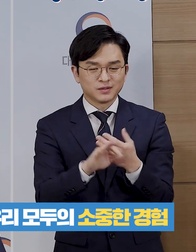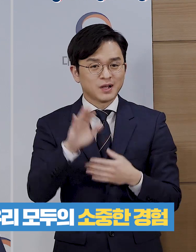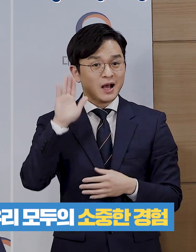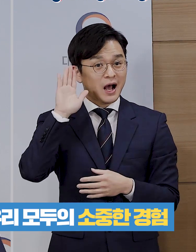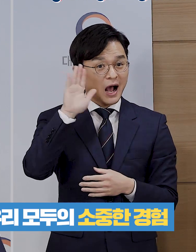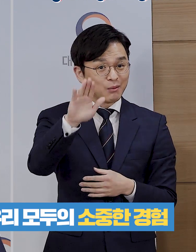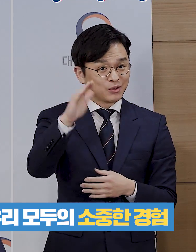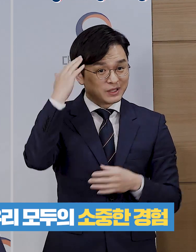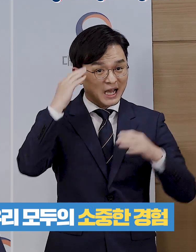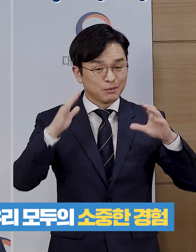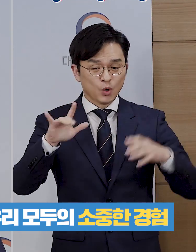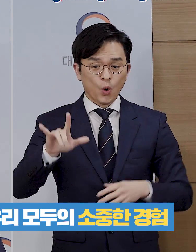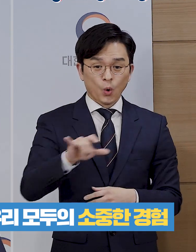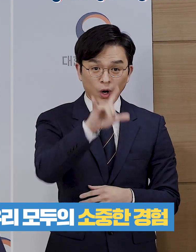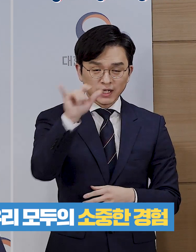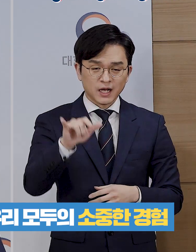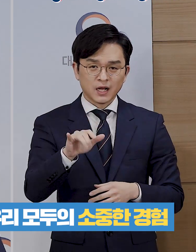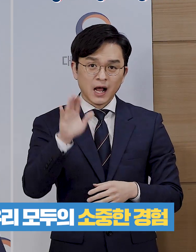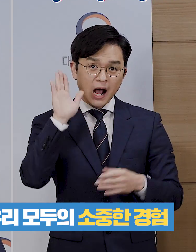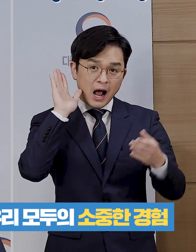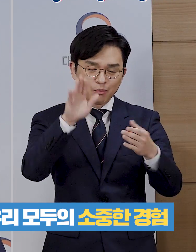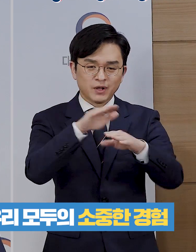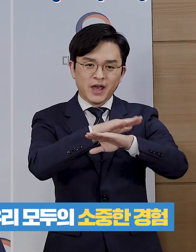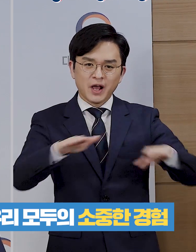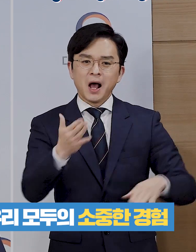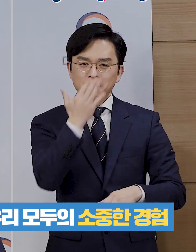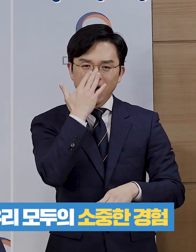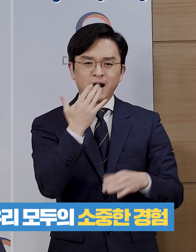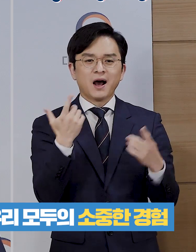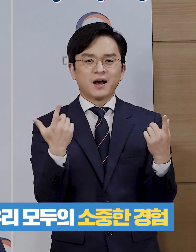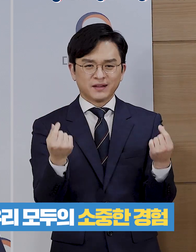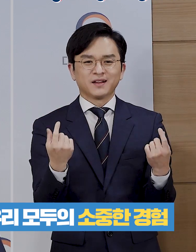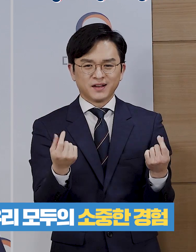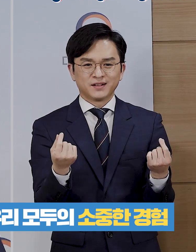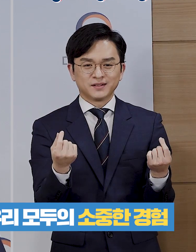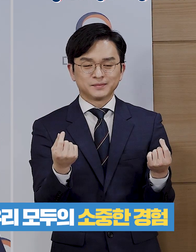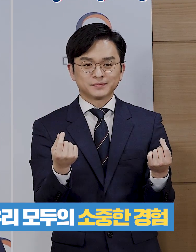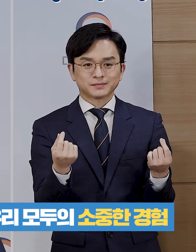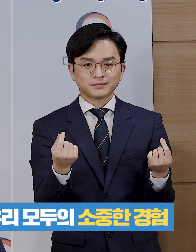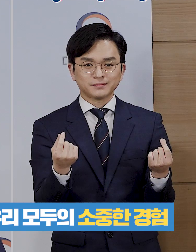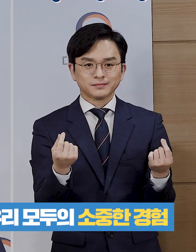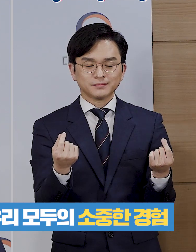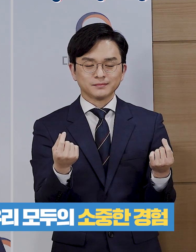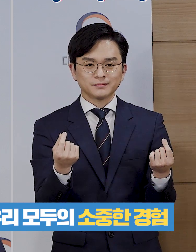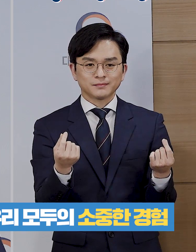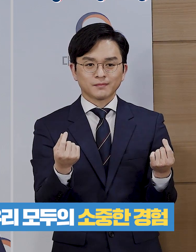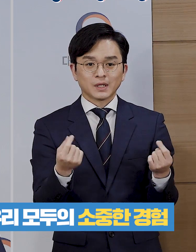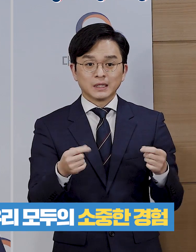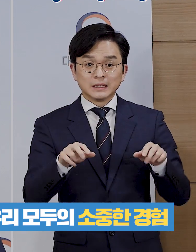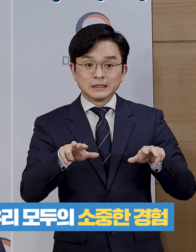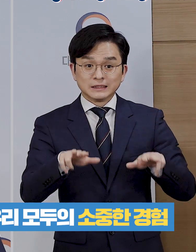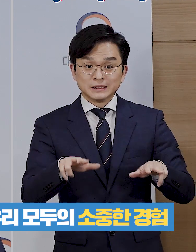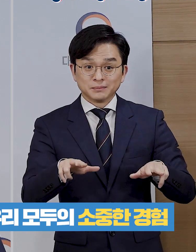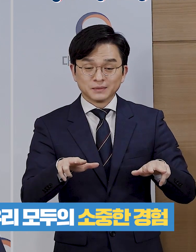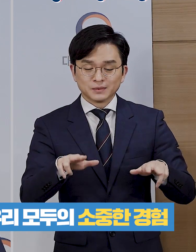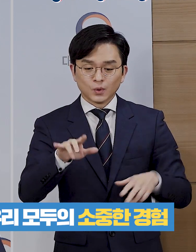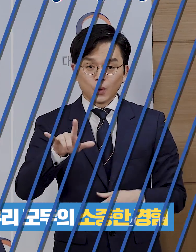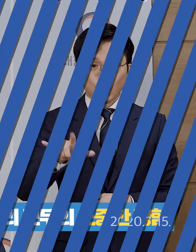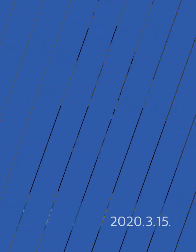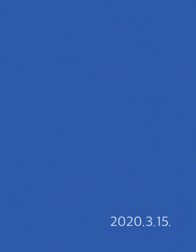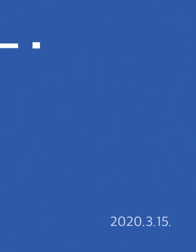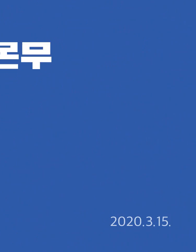모두에게 코로나19와의 싸움에서 우리가 이길 수 있다는 확신을 가지게 한 소중한 경험이 될 것입니다.